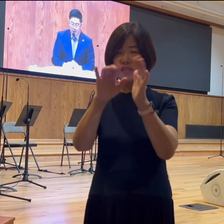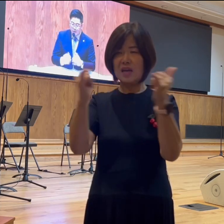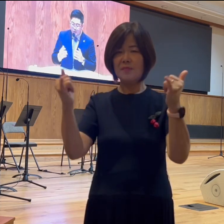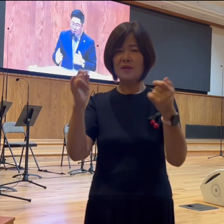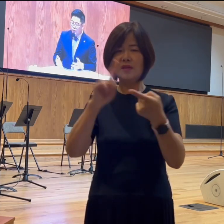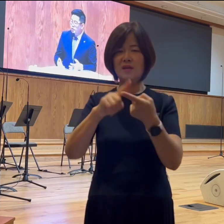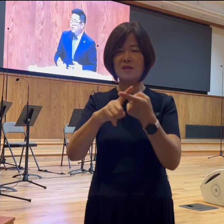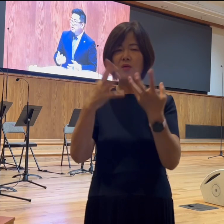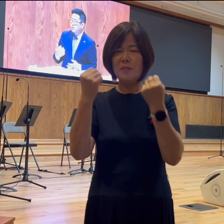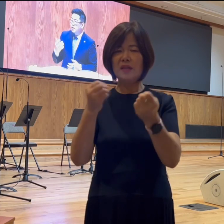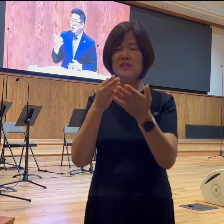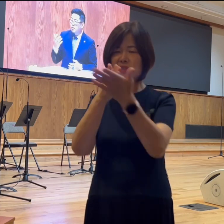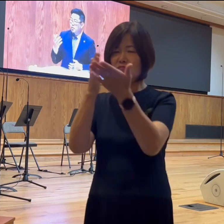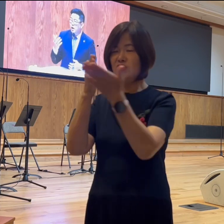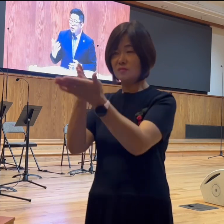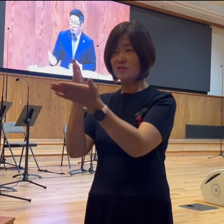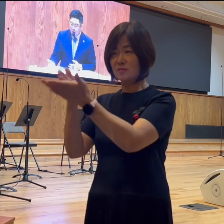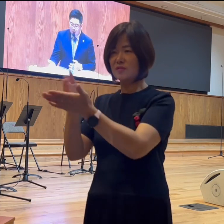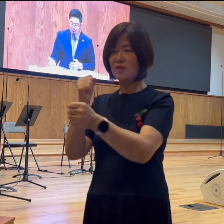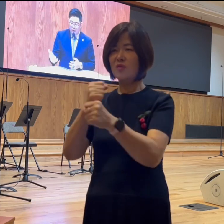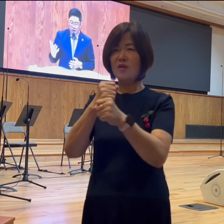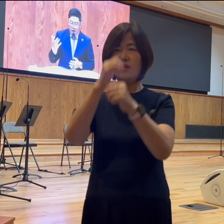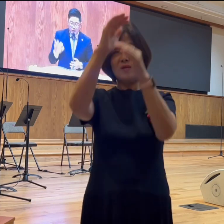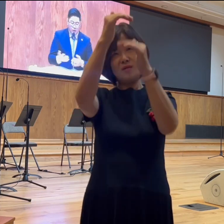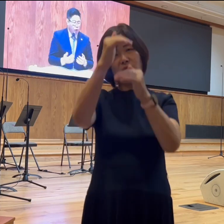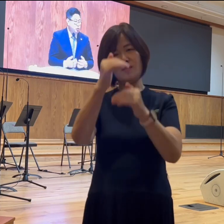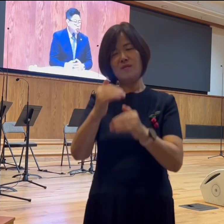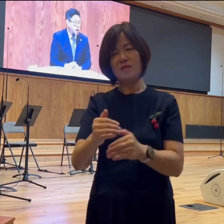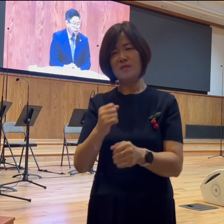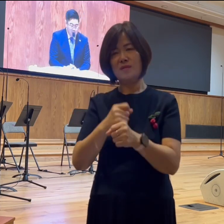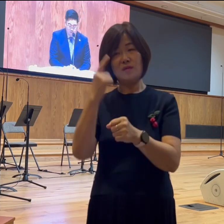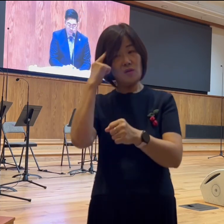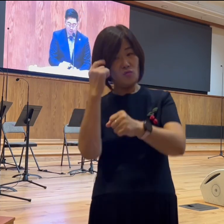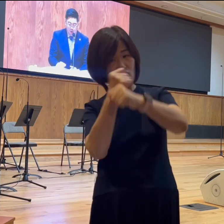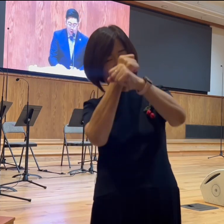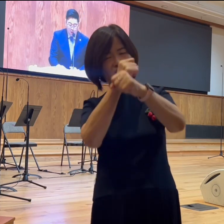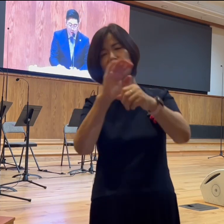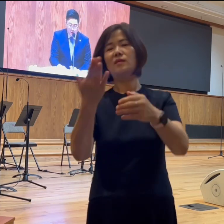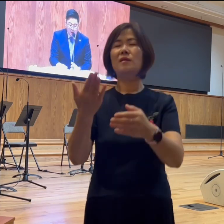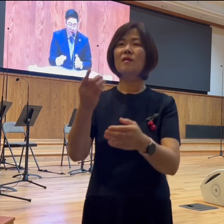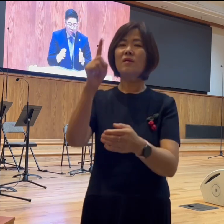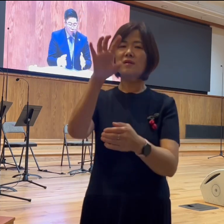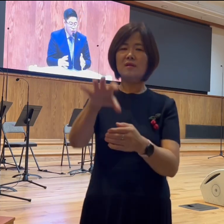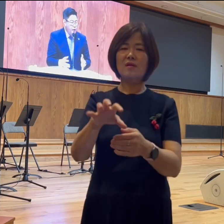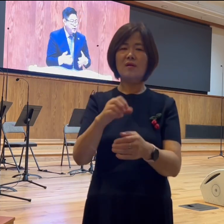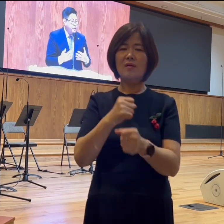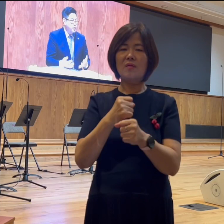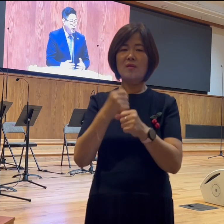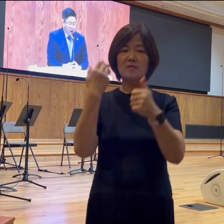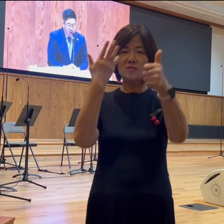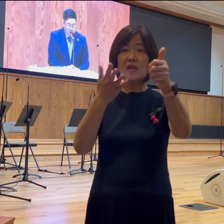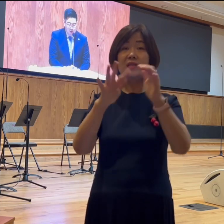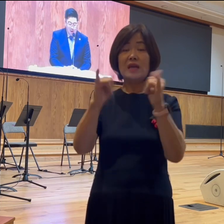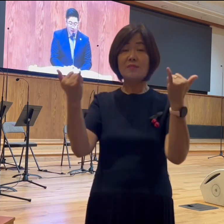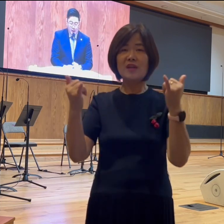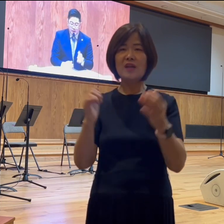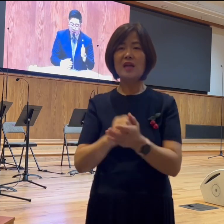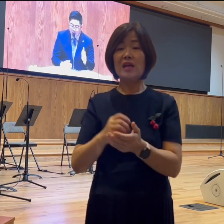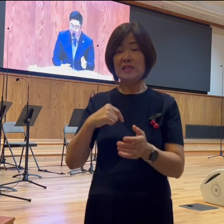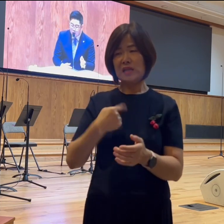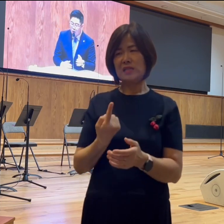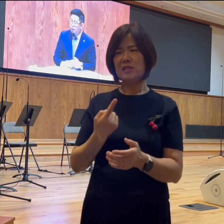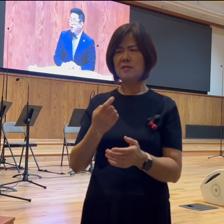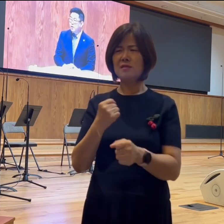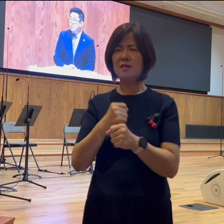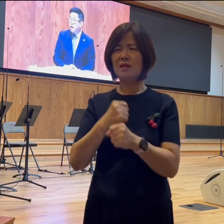많은 설문들을 진행하고 그 데이터를 가지고 연구를 하는데, 거기에서 진행한 설문 중에 사람들에게 자신의